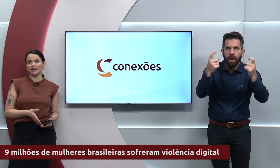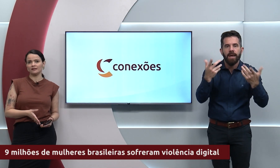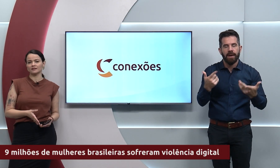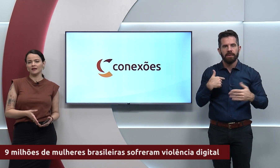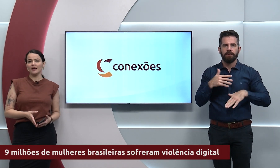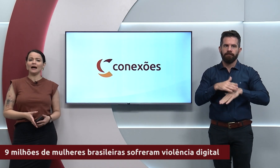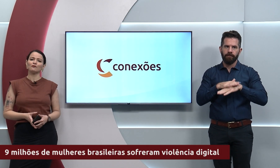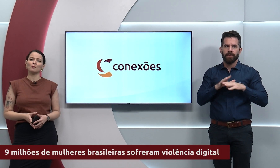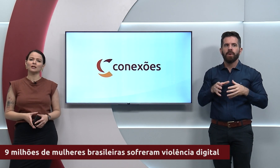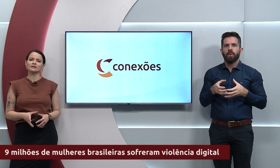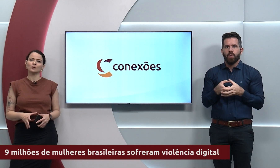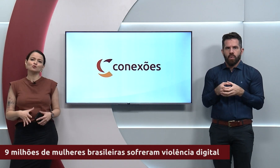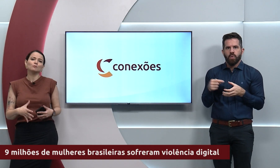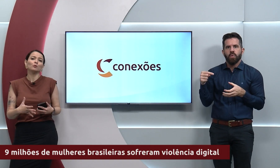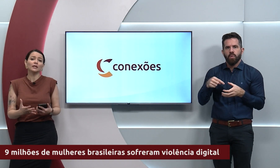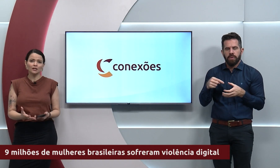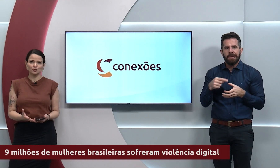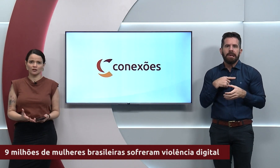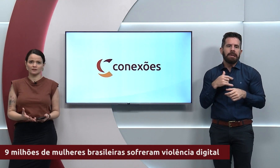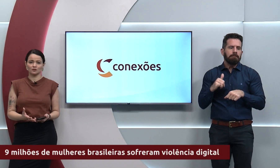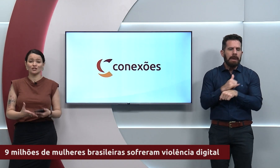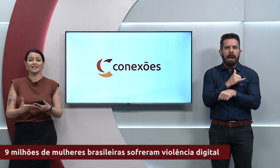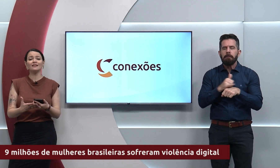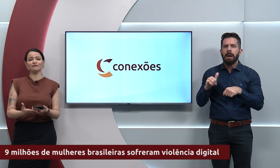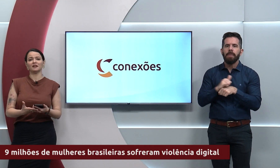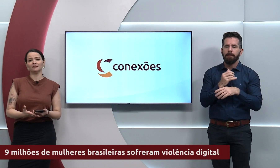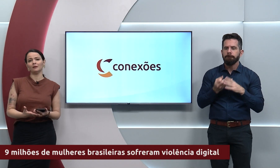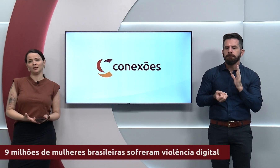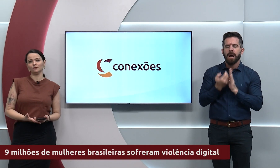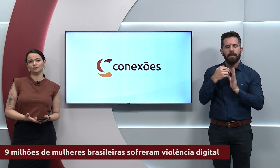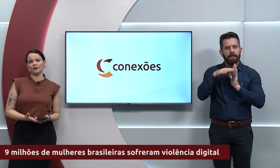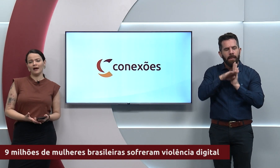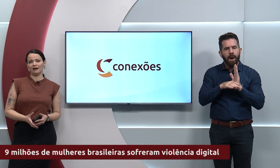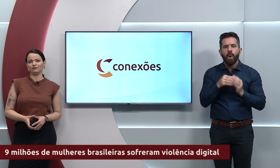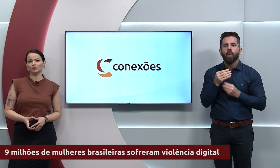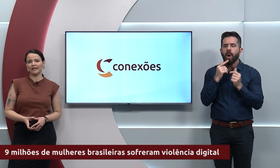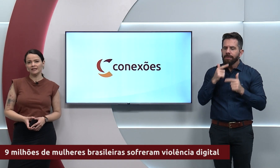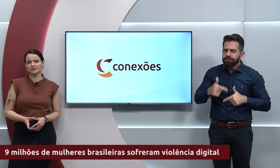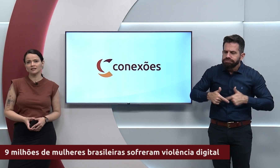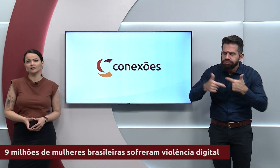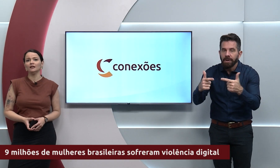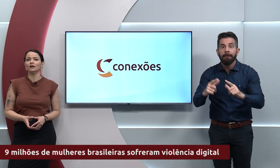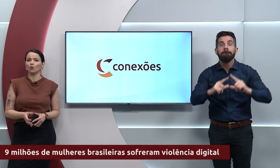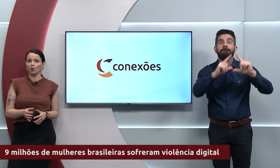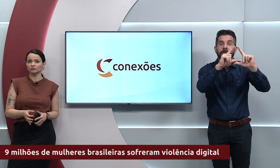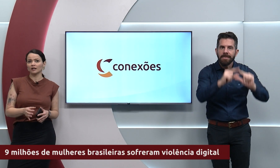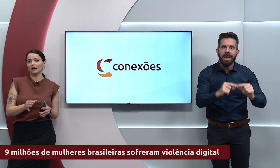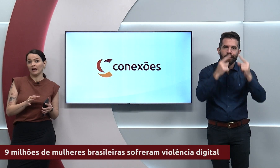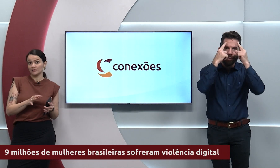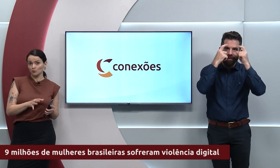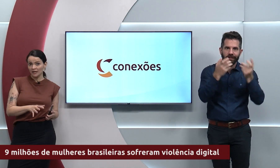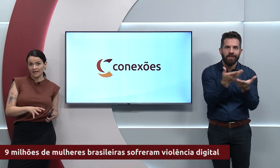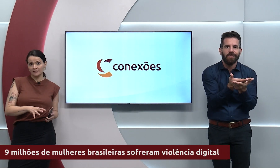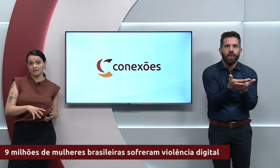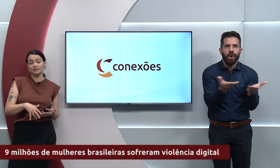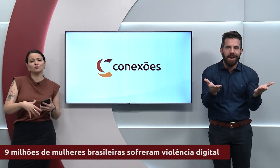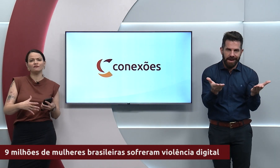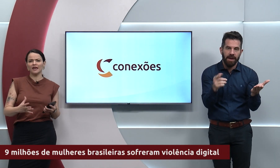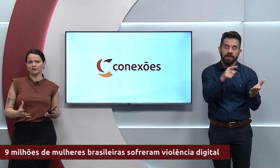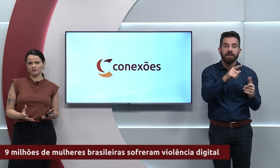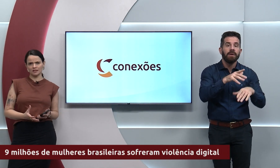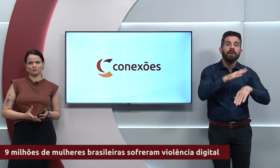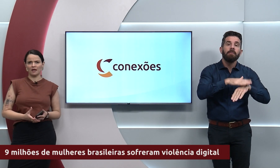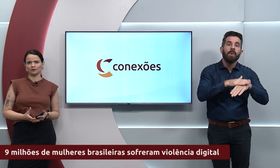das Mulheres, a formulação de políticas de enfrentamento à violência contra as mulheres